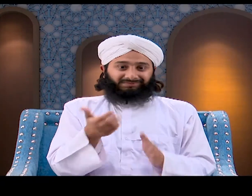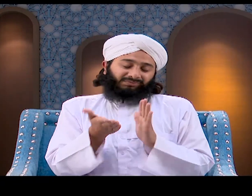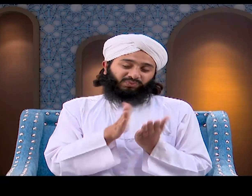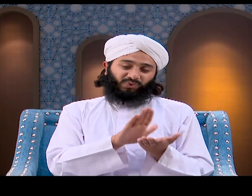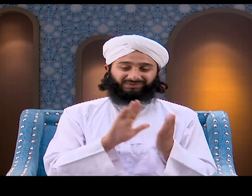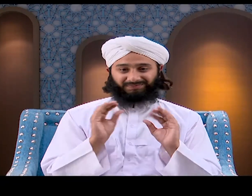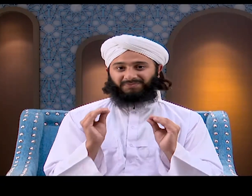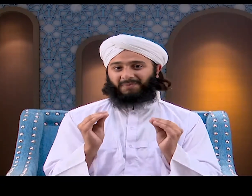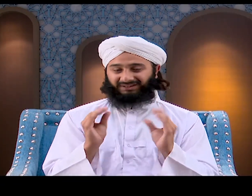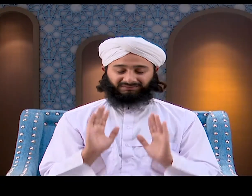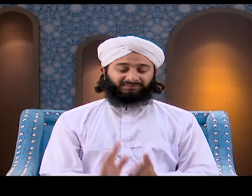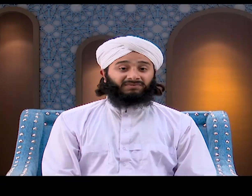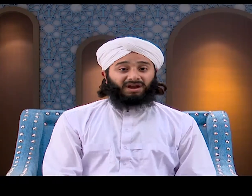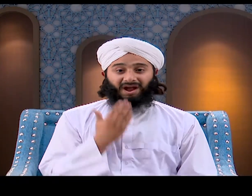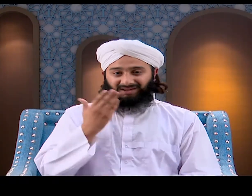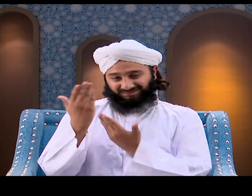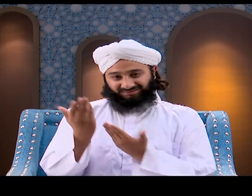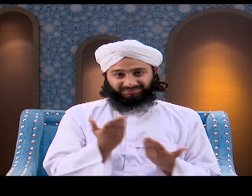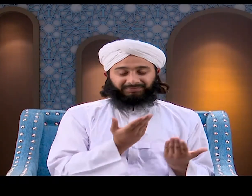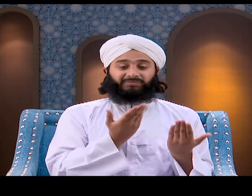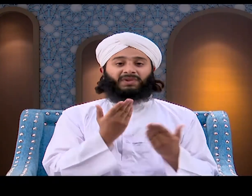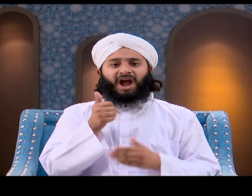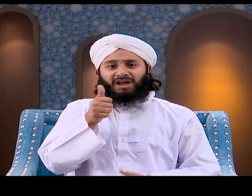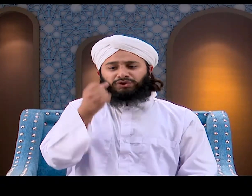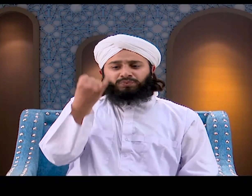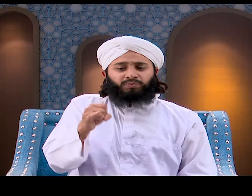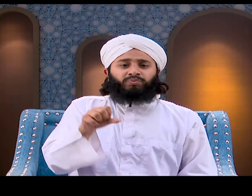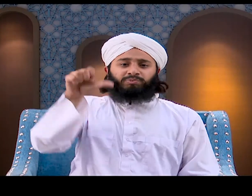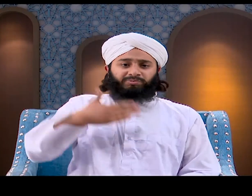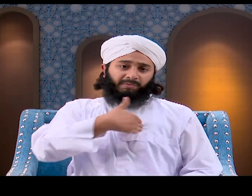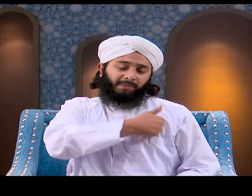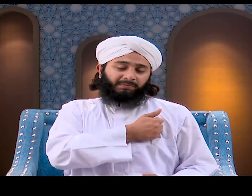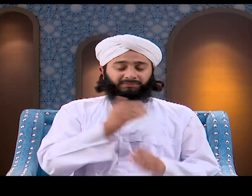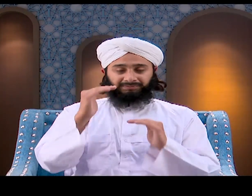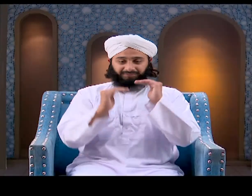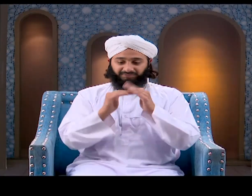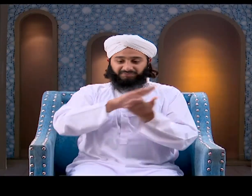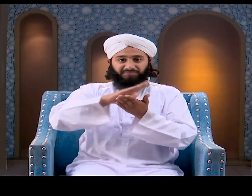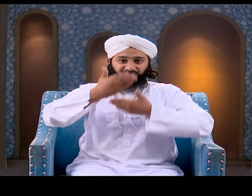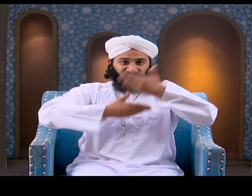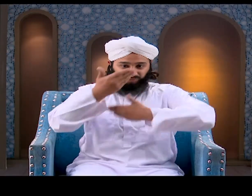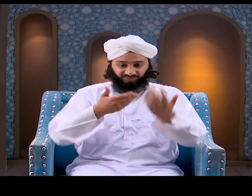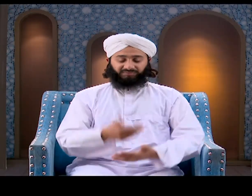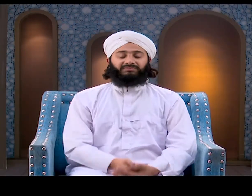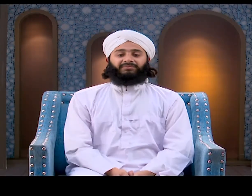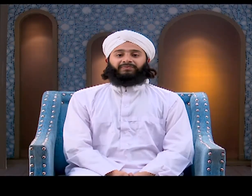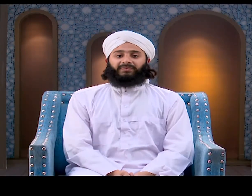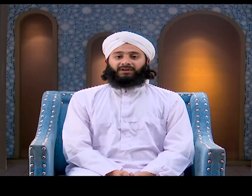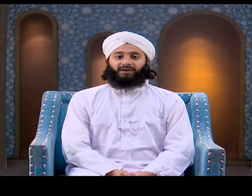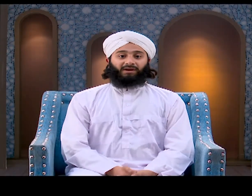پیارے اسلامی بھائیوں، آئیے اچھی اور بری موت کے تعلق سے دو عبرت ناک احادیث سنتے ہیں۔ حضرت ابو ہریرہ رضی اللہ عنہ سے روایت